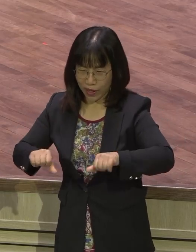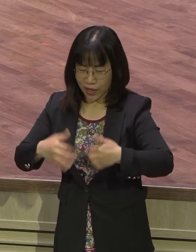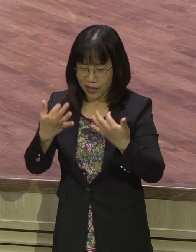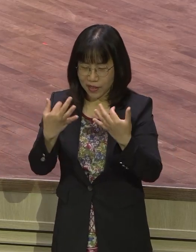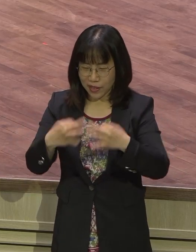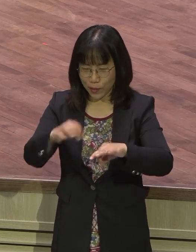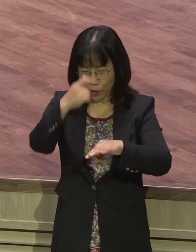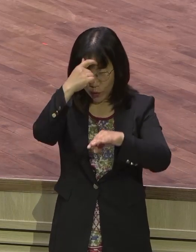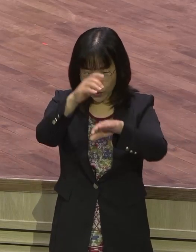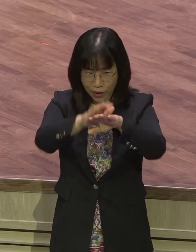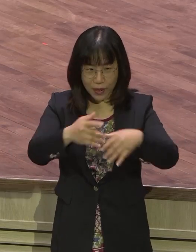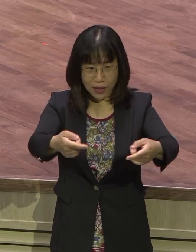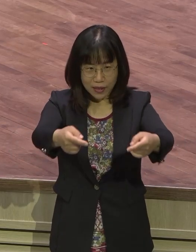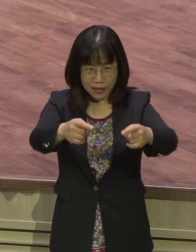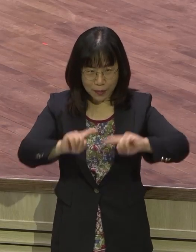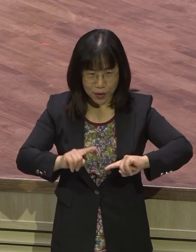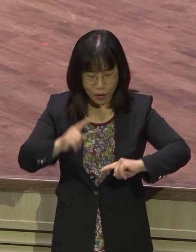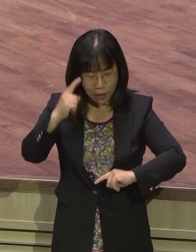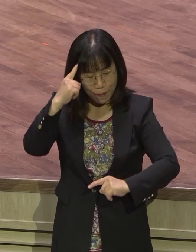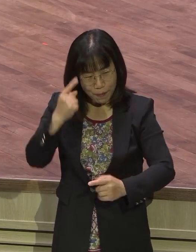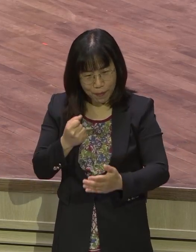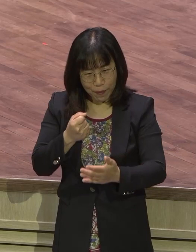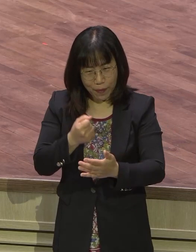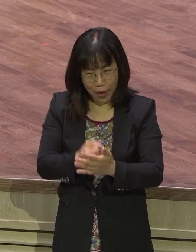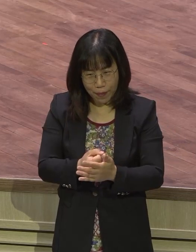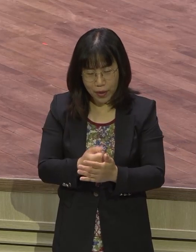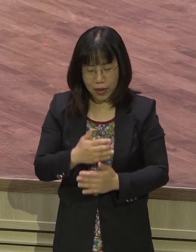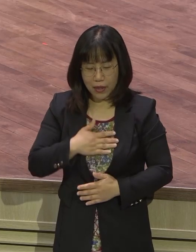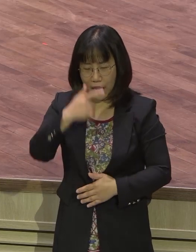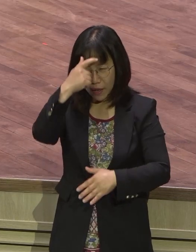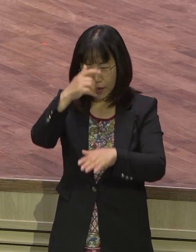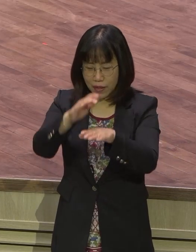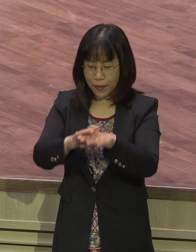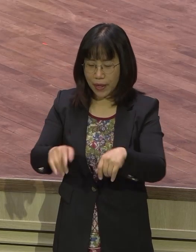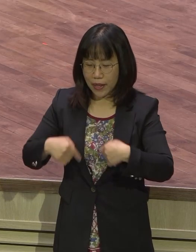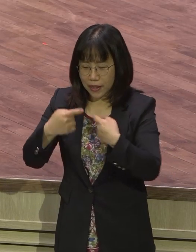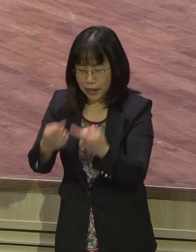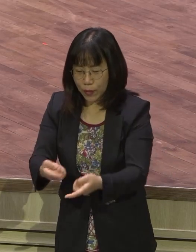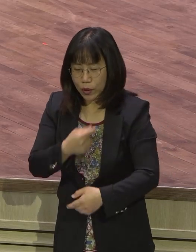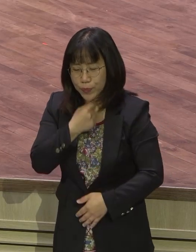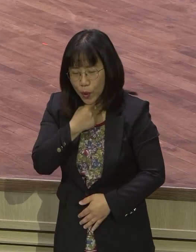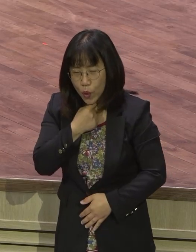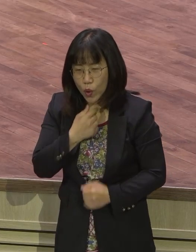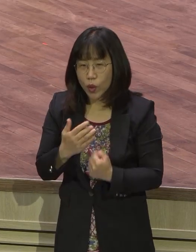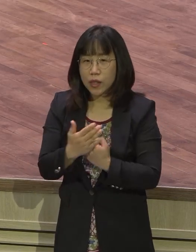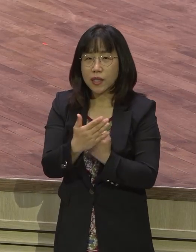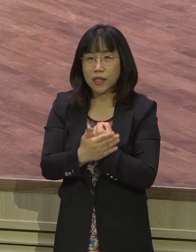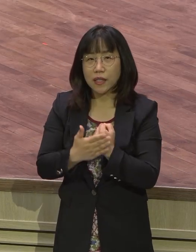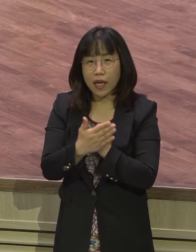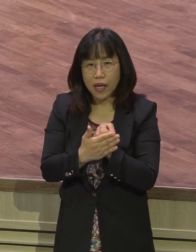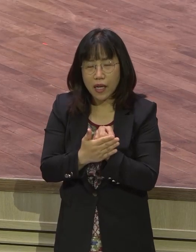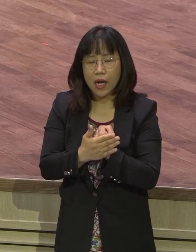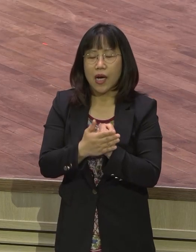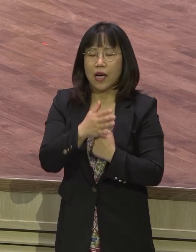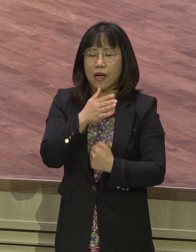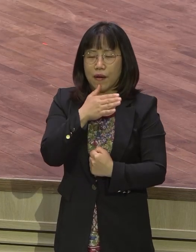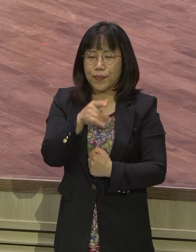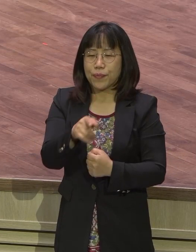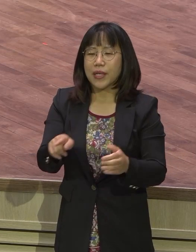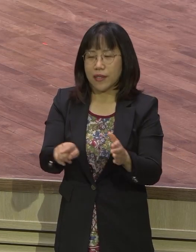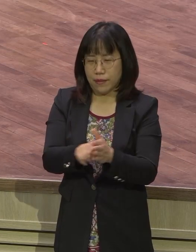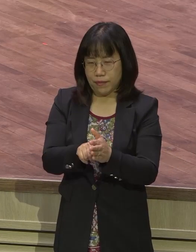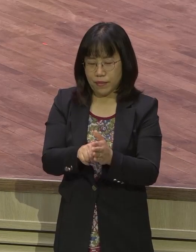교회 나가야지 예배 드려야지 내 신명기들 참새 은혜 받아야지 이 믿음 자체가 이미